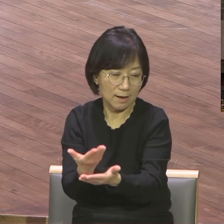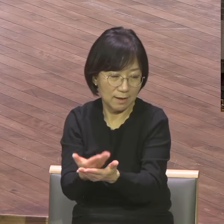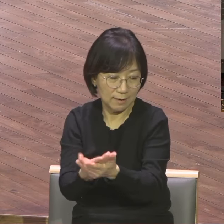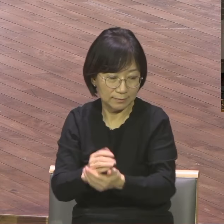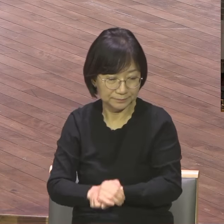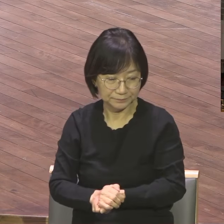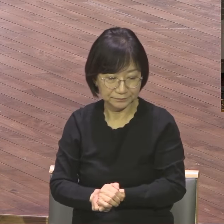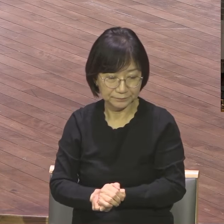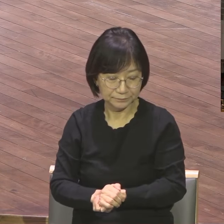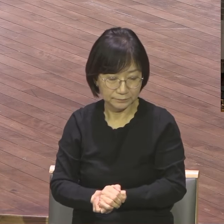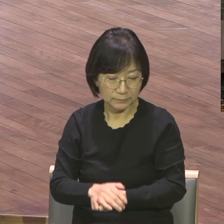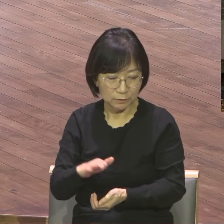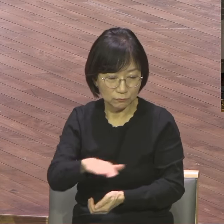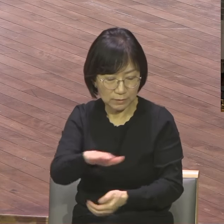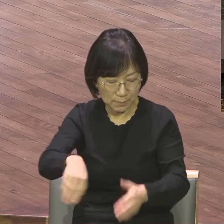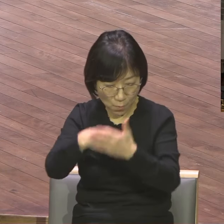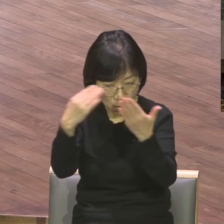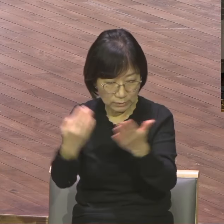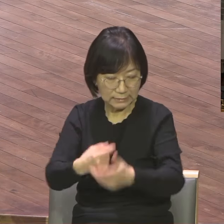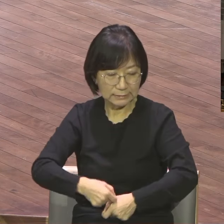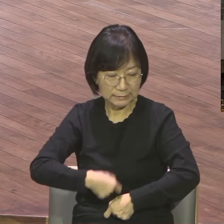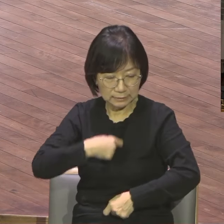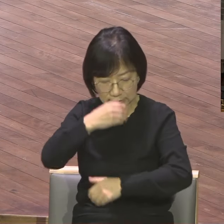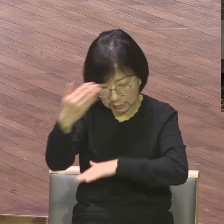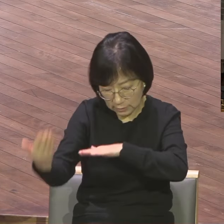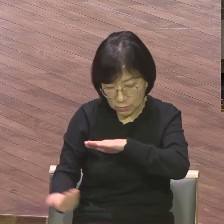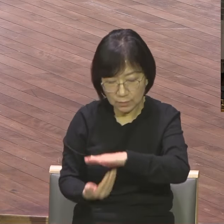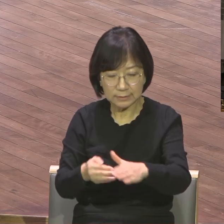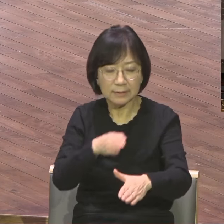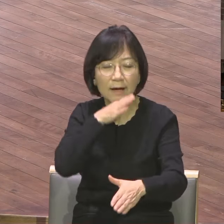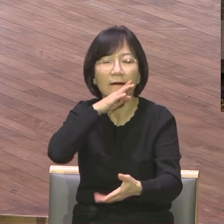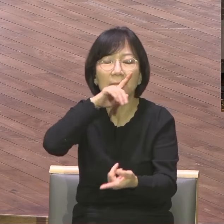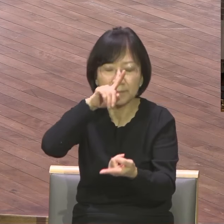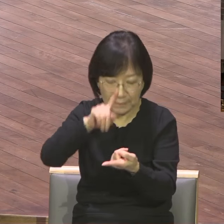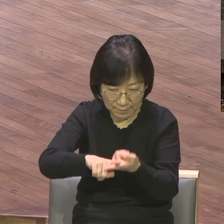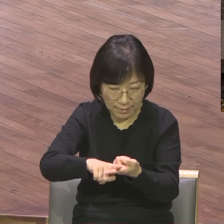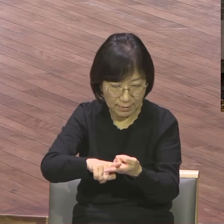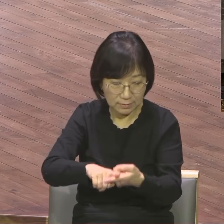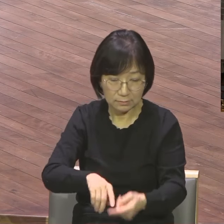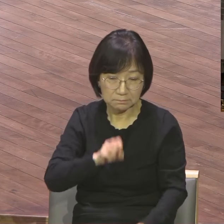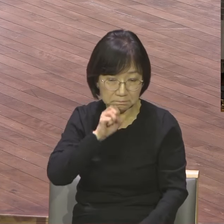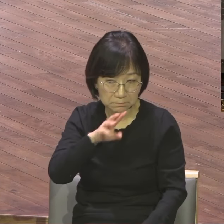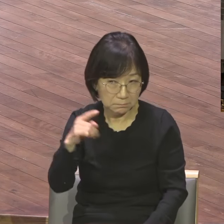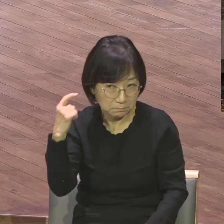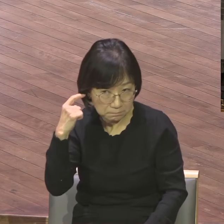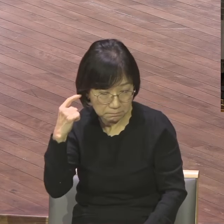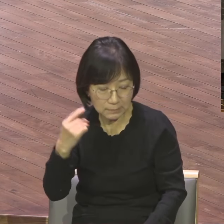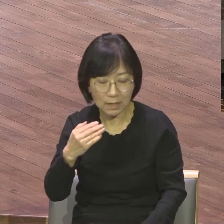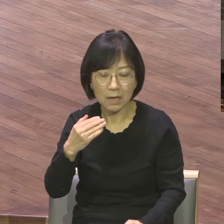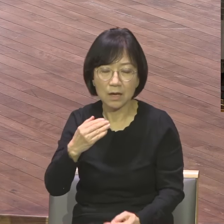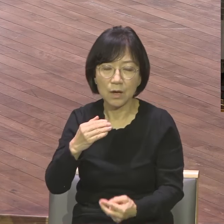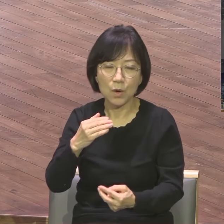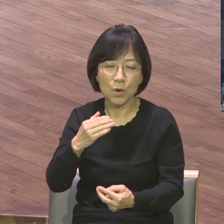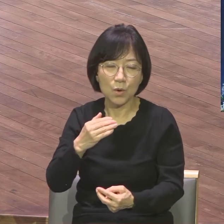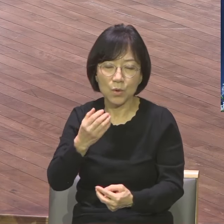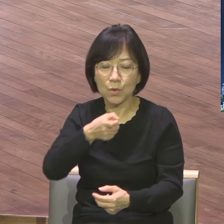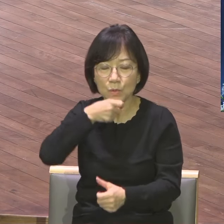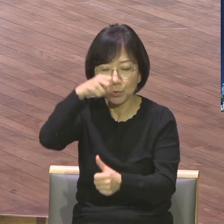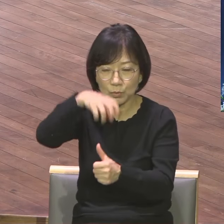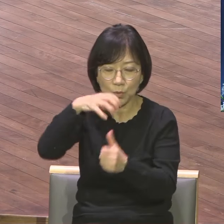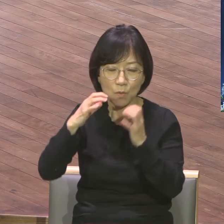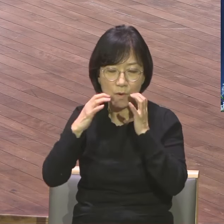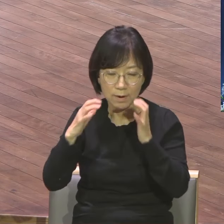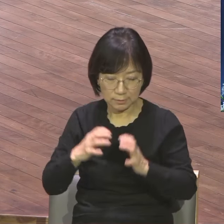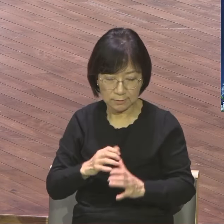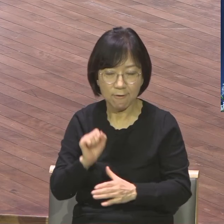이와 같이 하여 모든 의를 이루는 것이 합당하니라 하시니 이에 요한이 허락하는지라. 예수님이